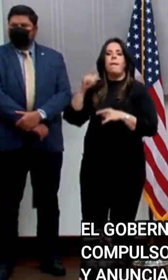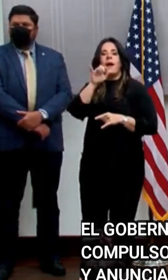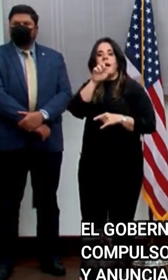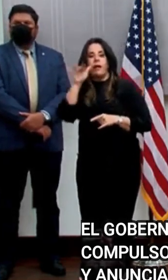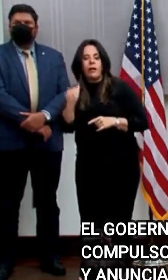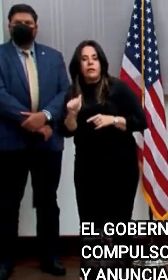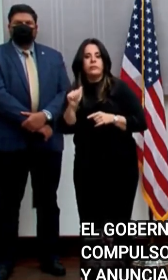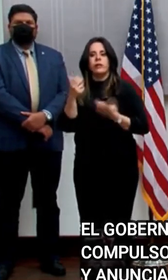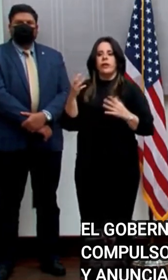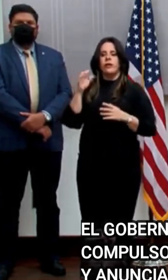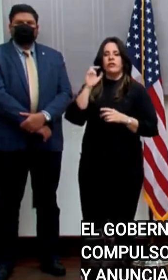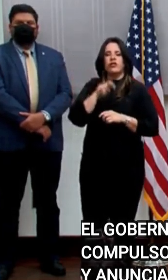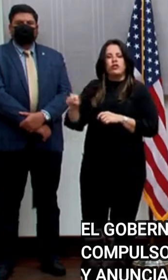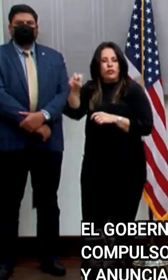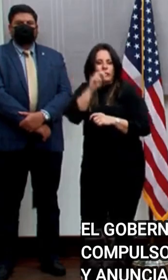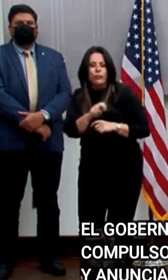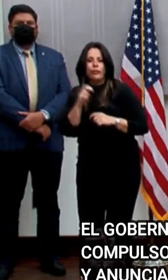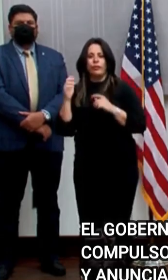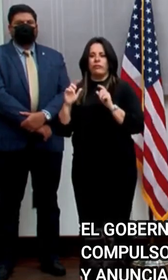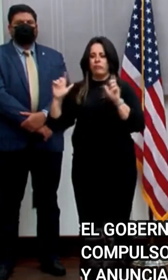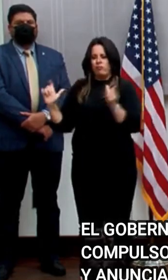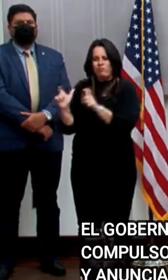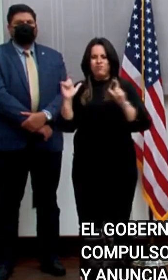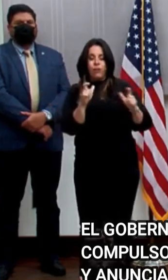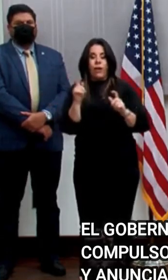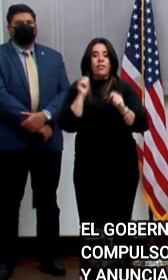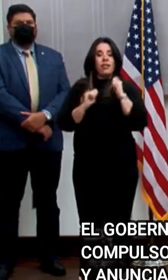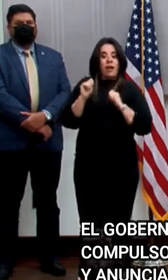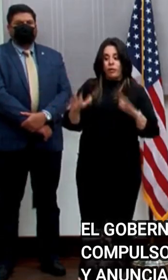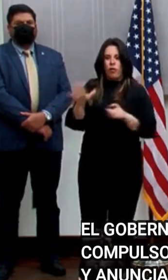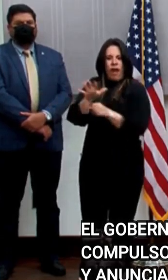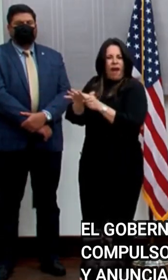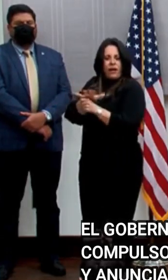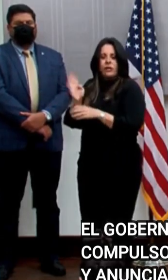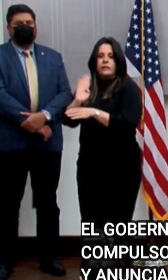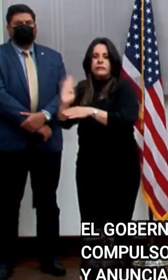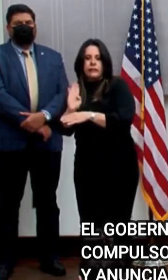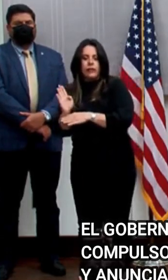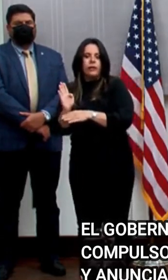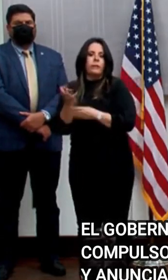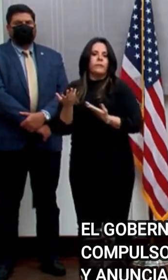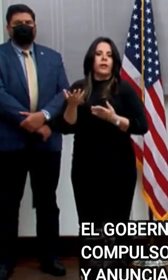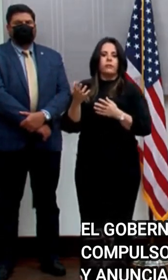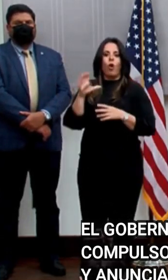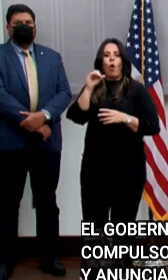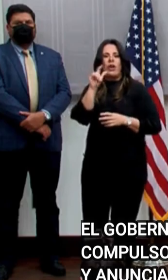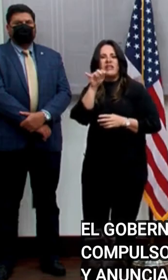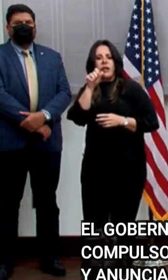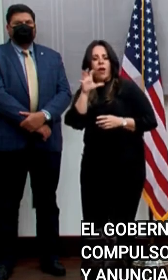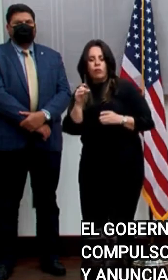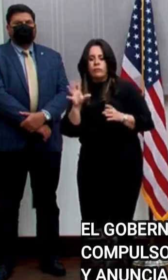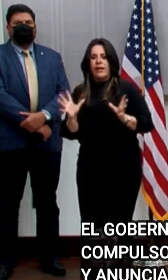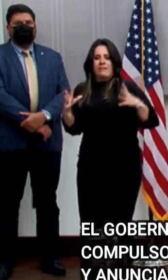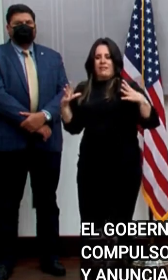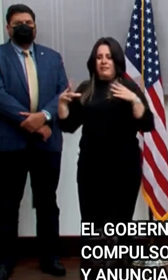más bien sostuvo busca aumentar las cifras de vacunación y proteger a los puertorriqueños en medio de la pandemia la razón de esta exigencia